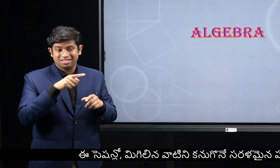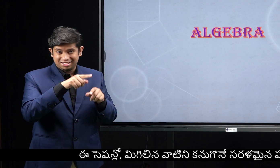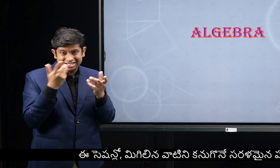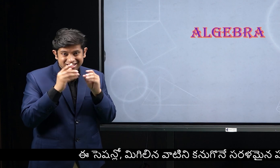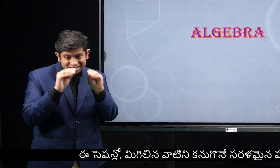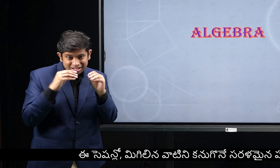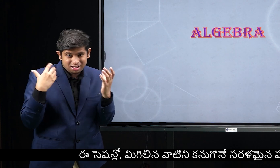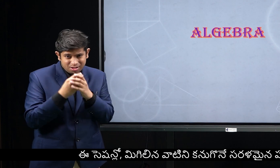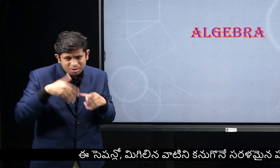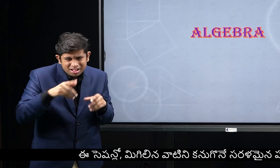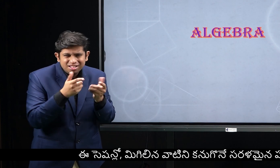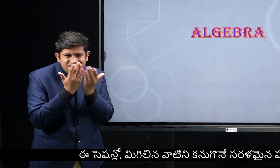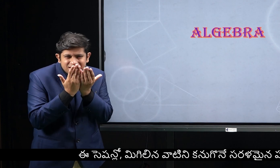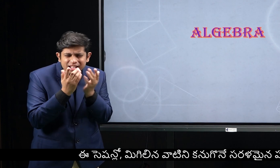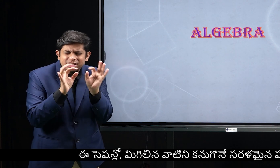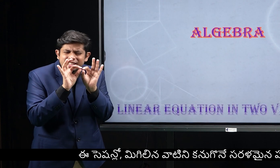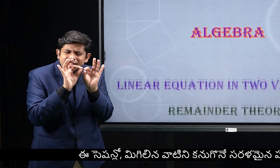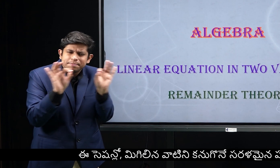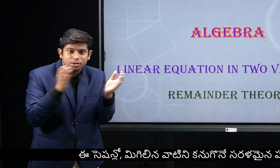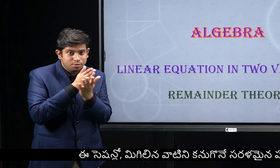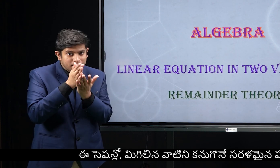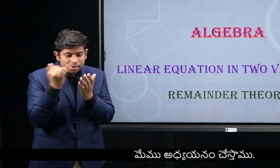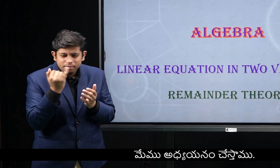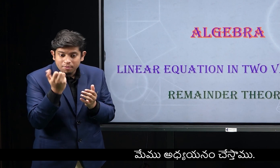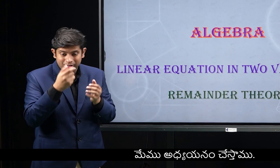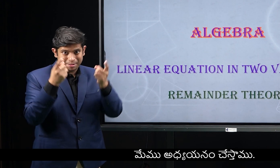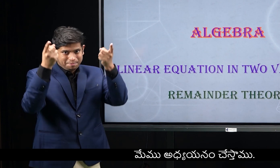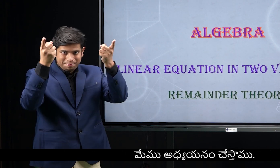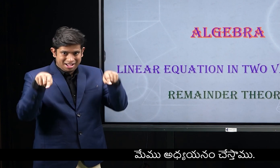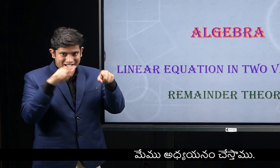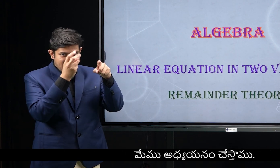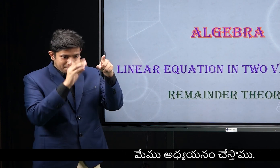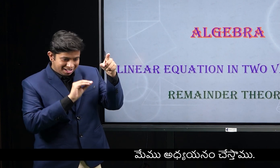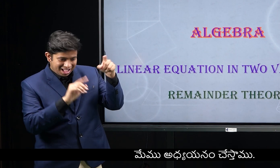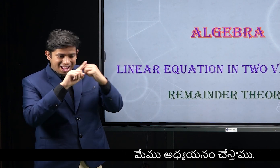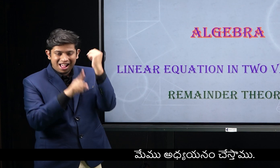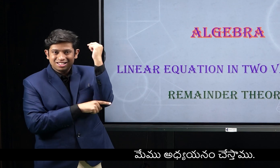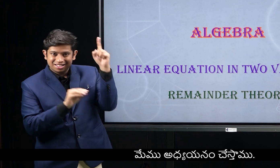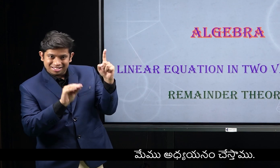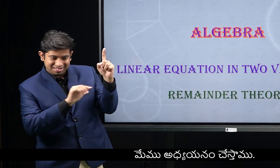ఈ సెషన్లో మిగిలిన వాటిని కనుగొనే సరళమైన పద్ధతిని మనం అధ్యయనం చేస్తాం.